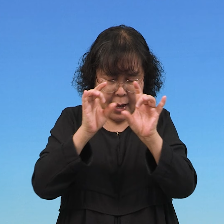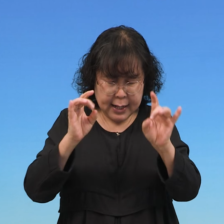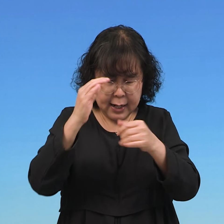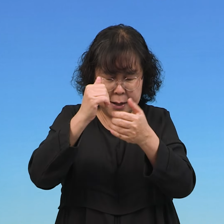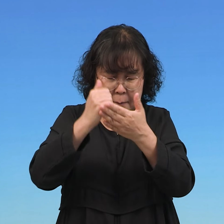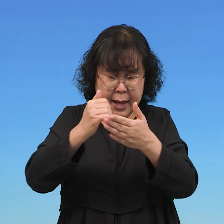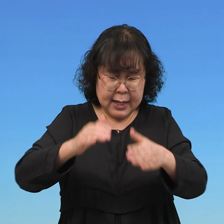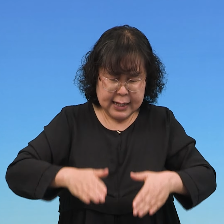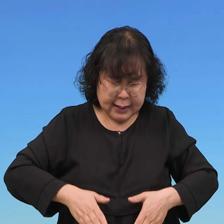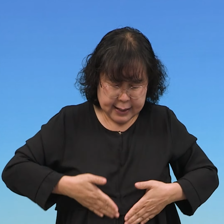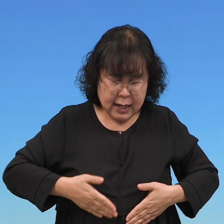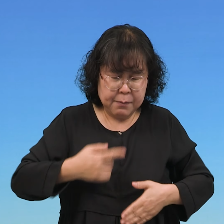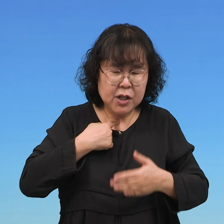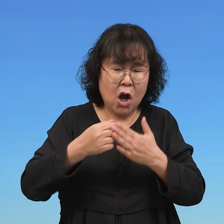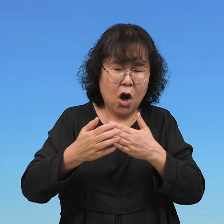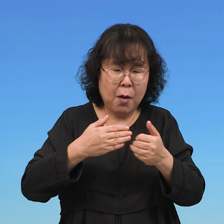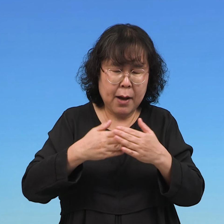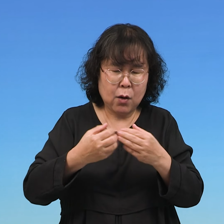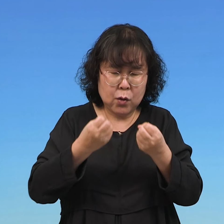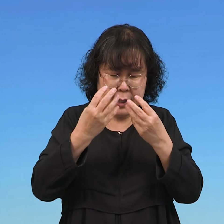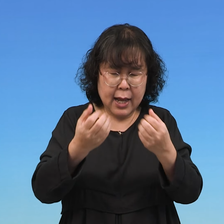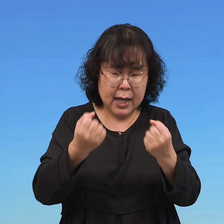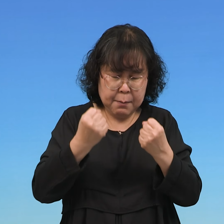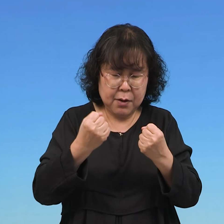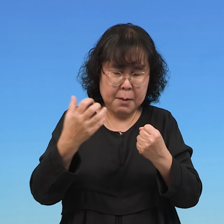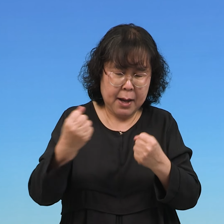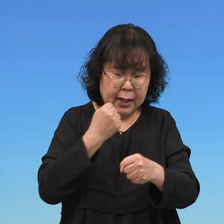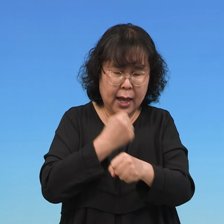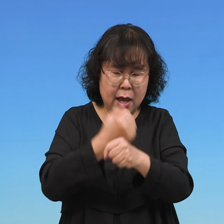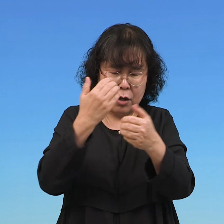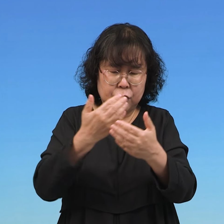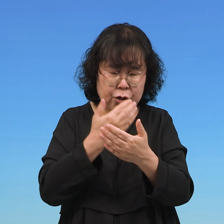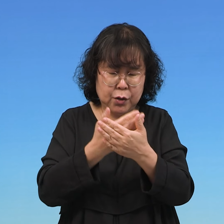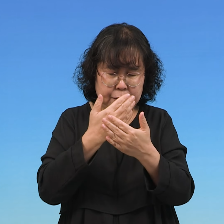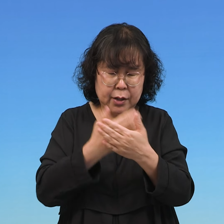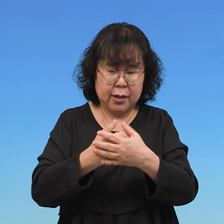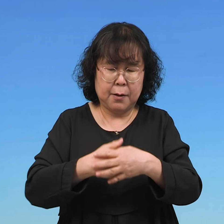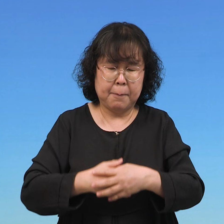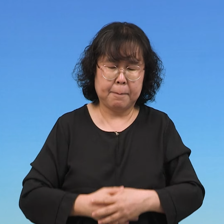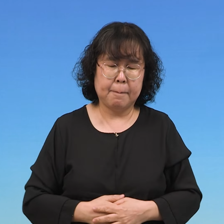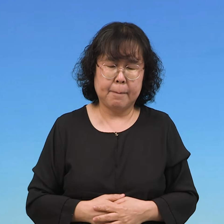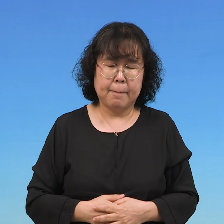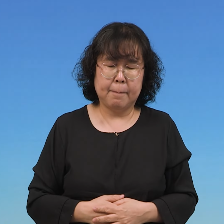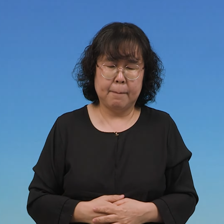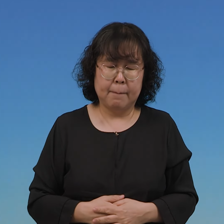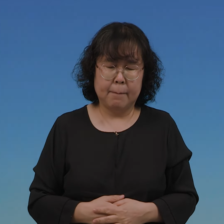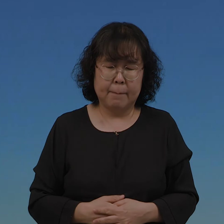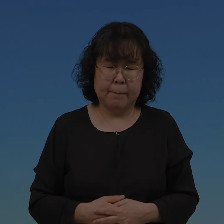경험하며 새 힘을 공급받는 은혜의 교회 되게 하여 주시옵소서.